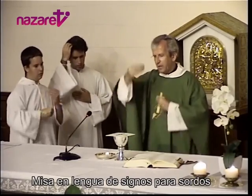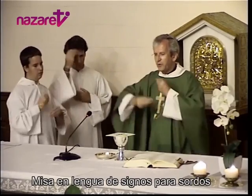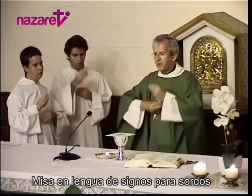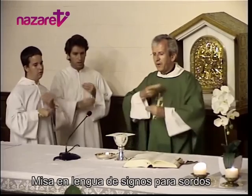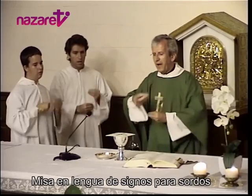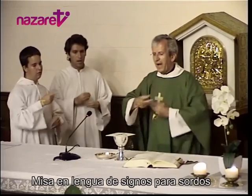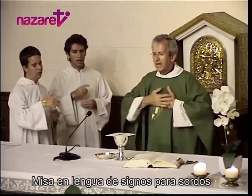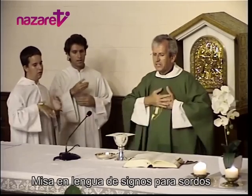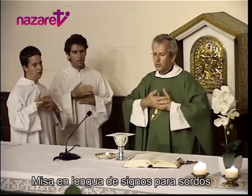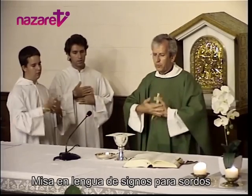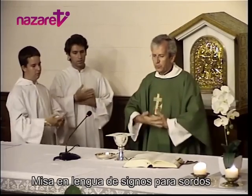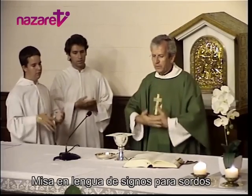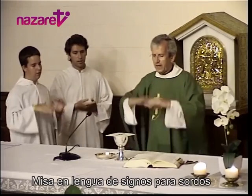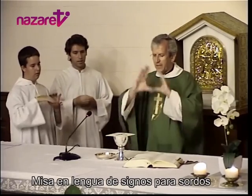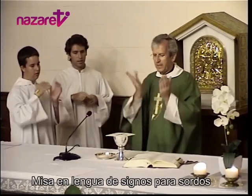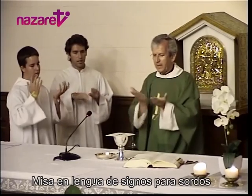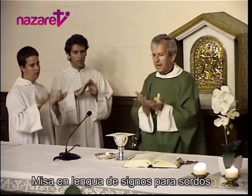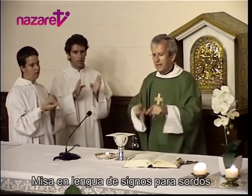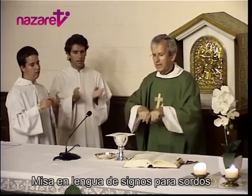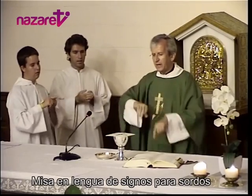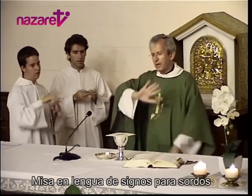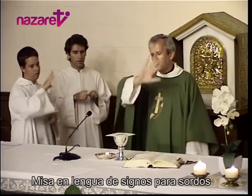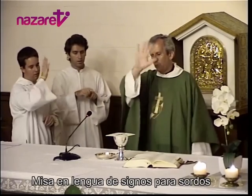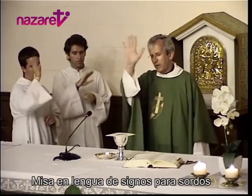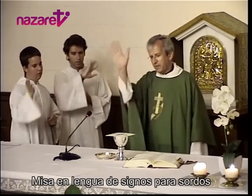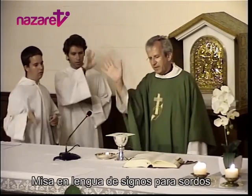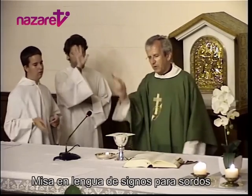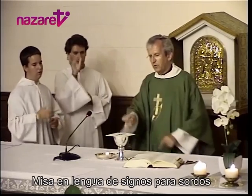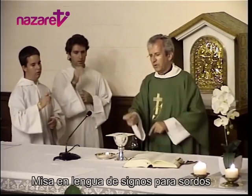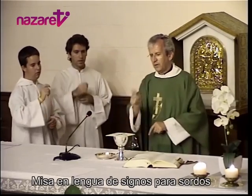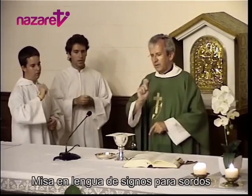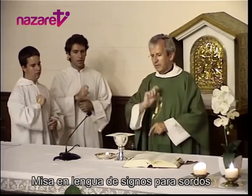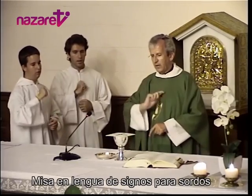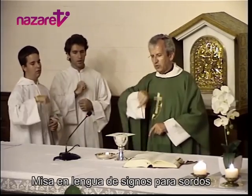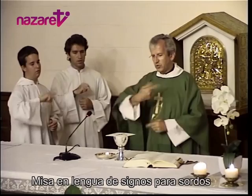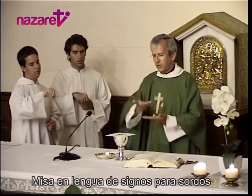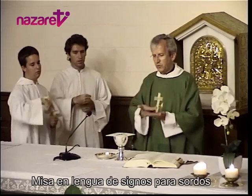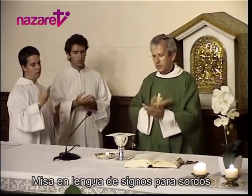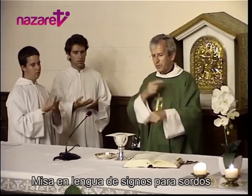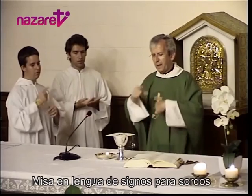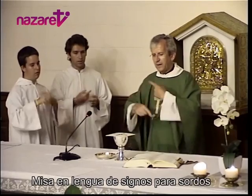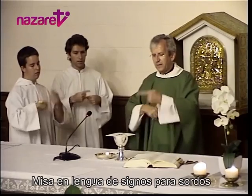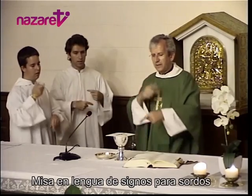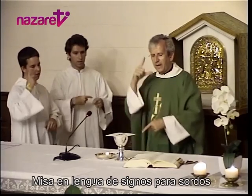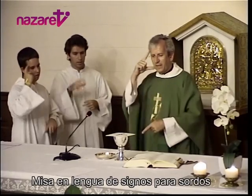reino. Hágase tu voluntad en la tierra como en el cielo. Danos hoy nuestro pan de cada